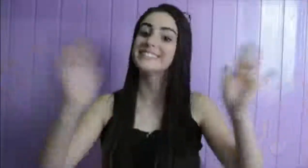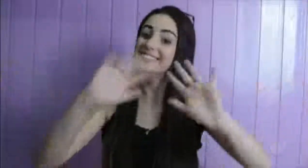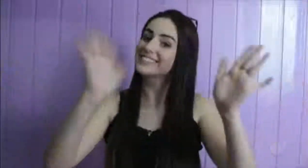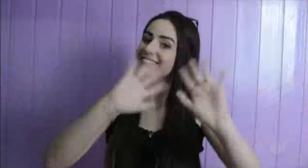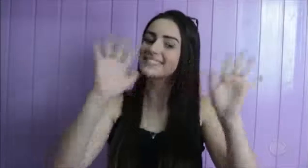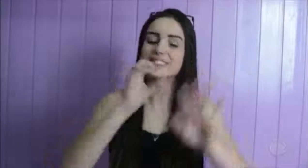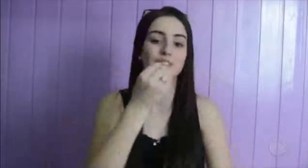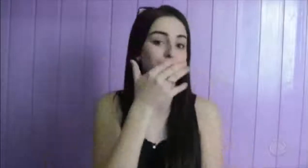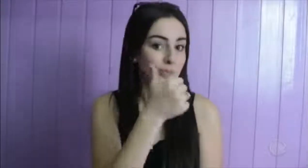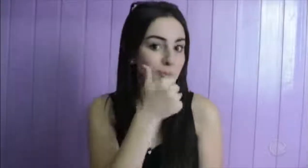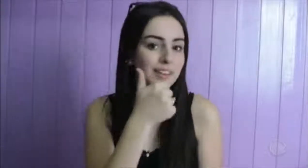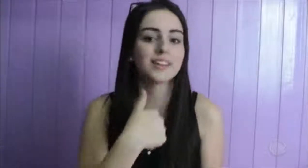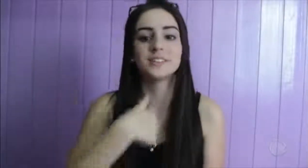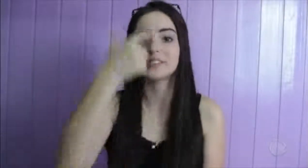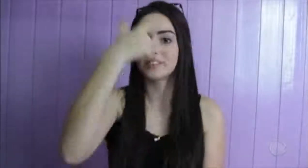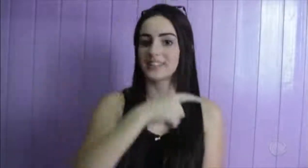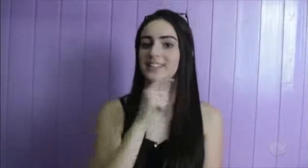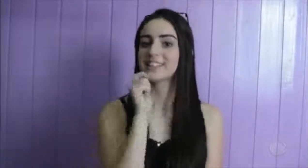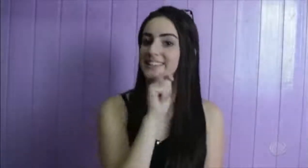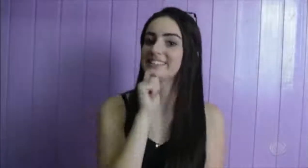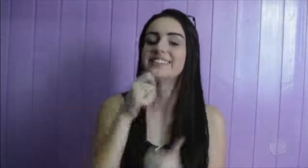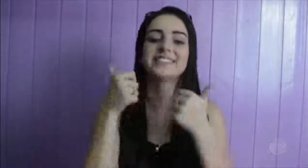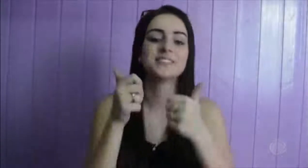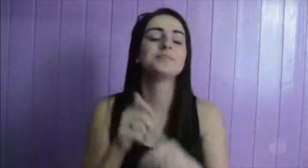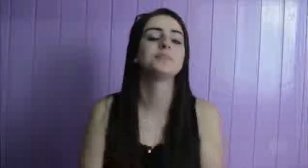No vídeo, Tainá apresenta a Belinha.